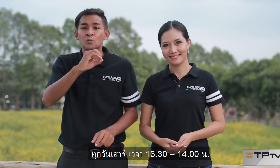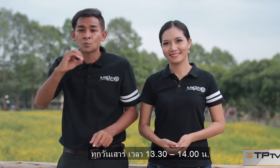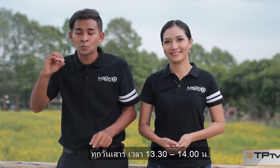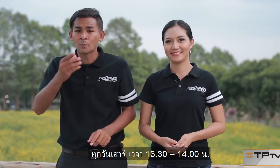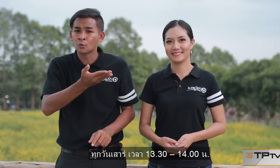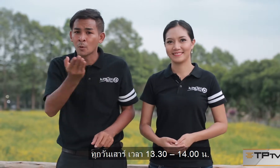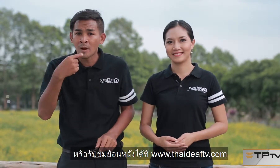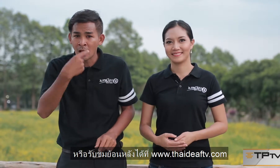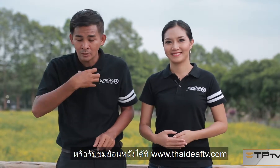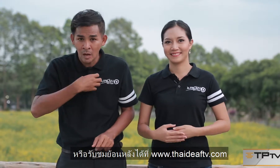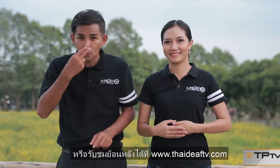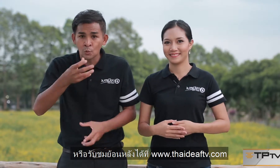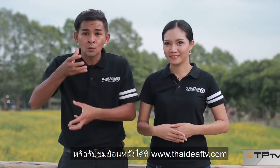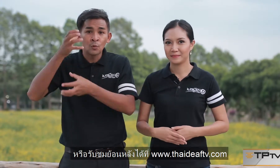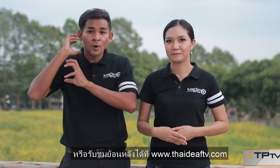14:00 น.หรือรับชมย้อนหลังได้ที่